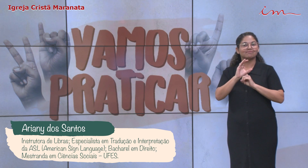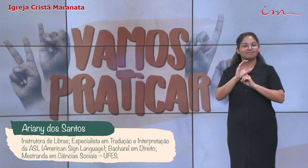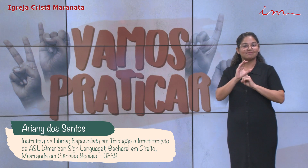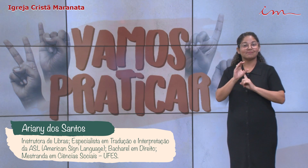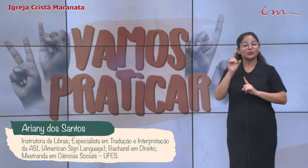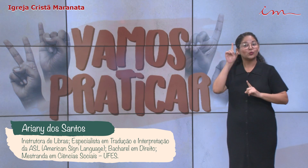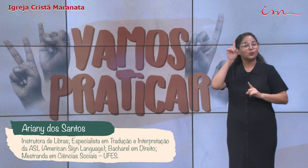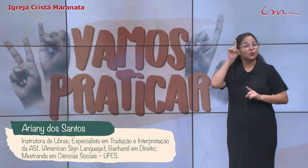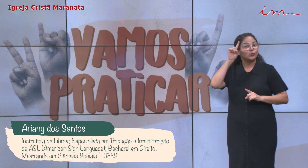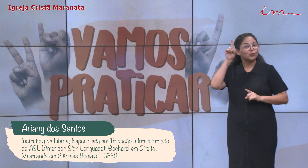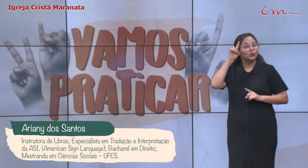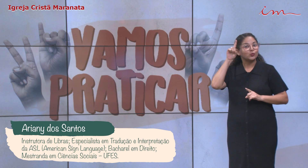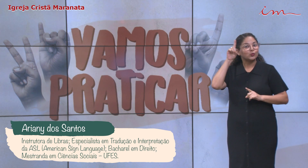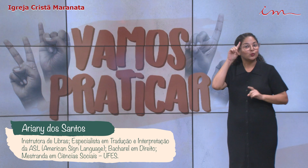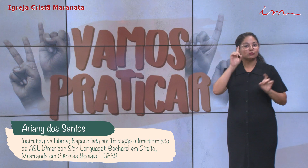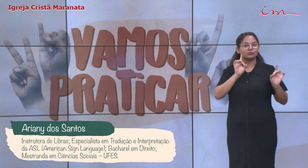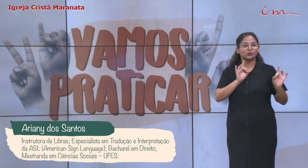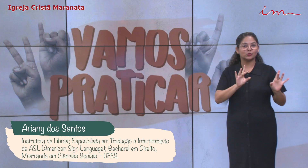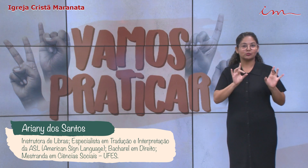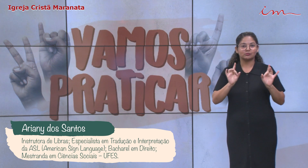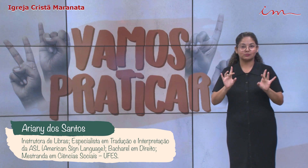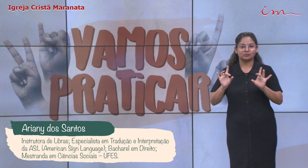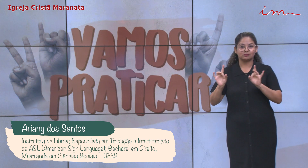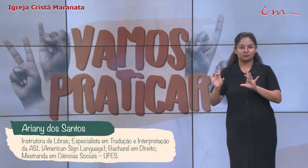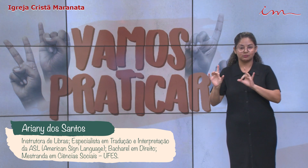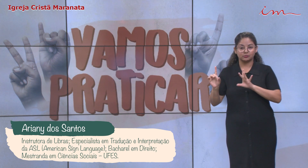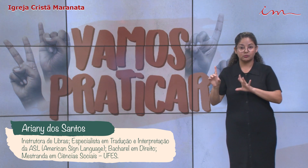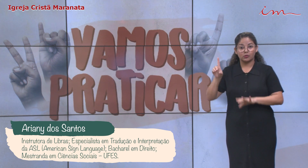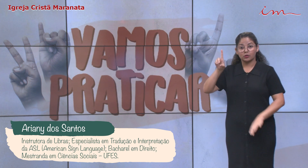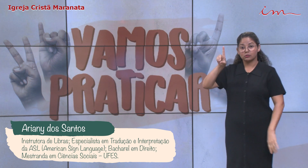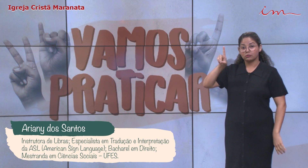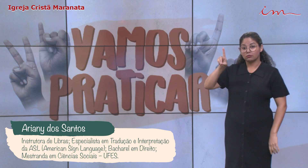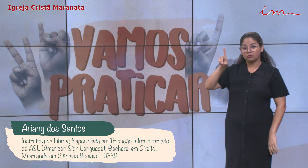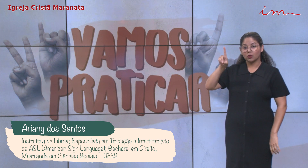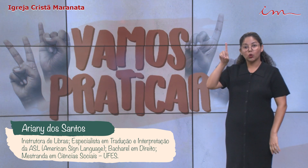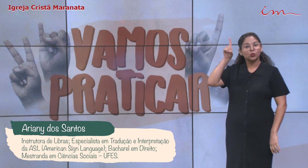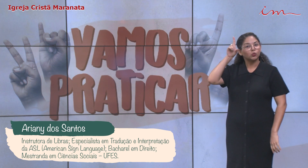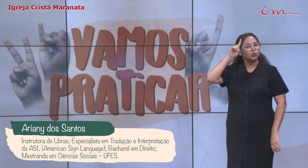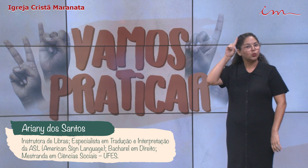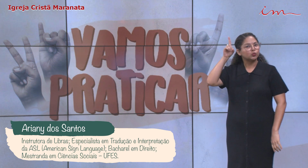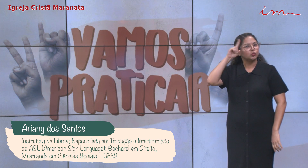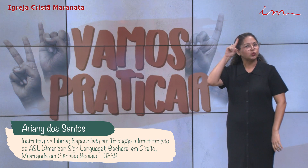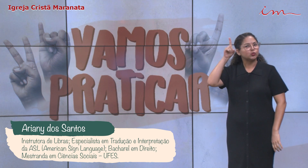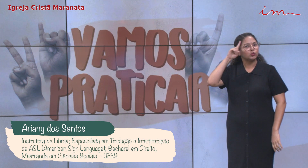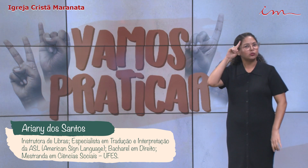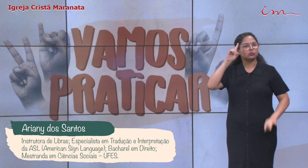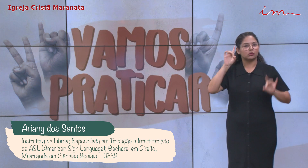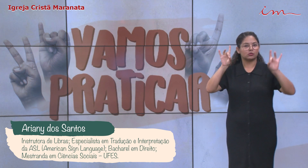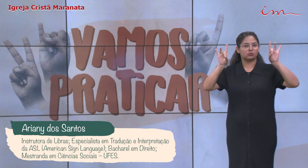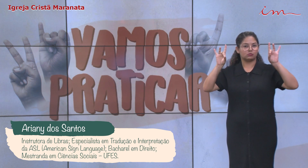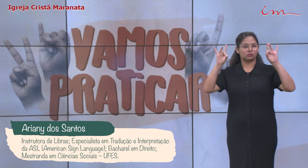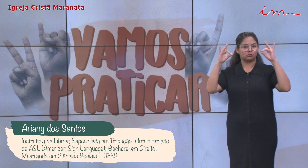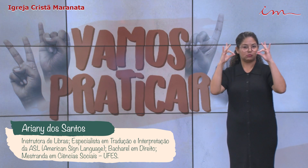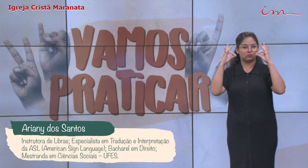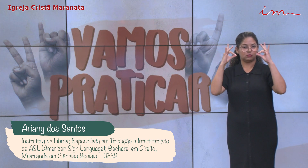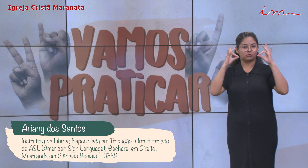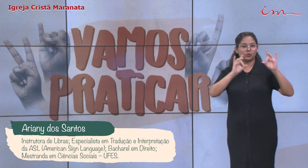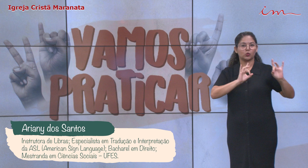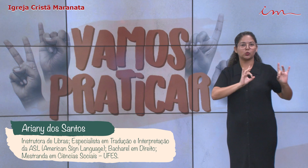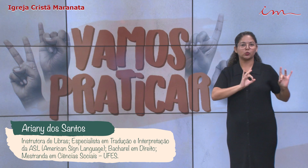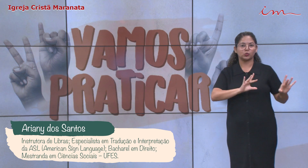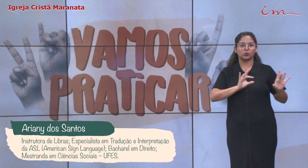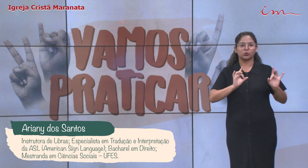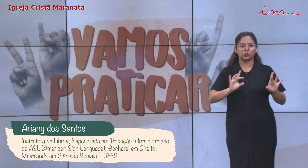Agora nós teremos culto, olha, todos os dias. Olha o sinal de todos os dias.